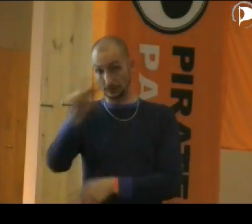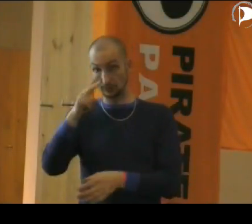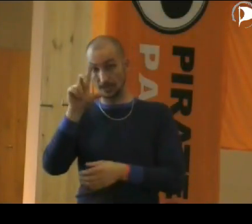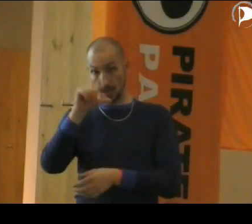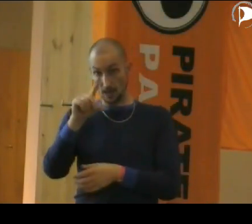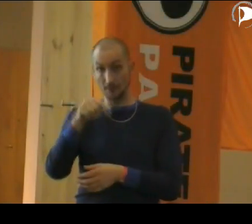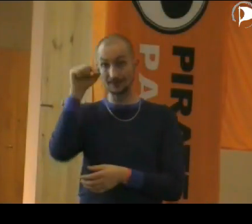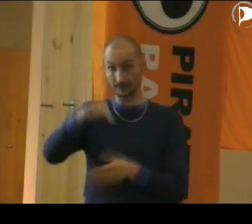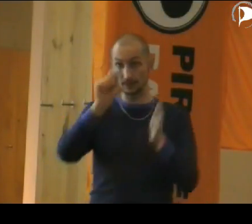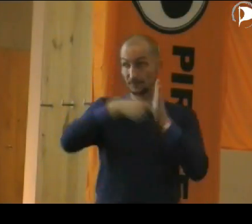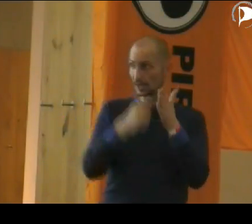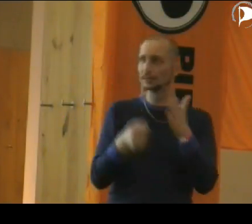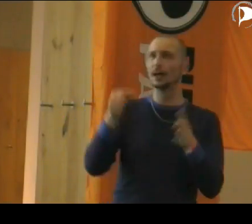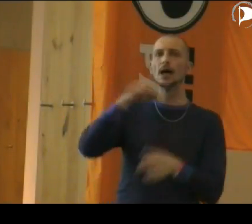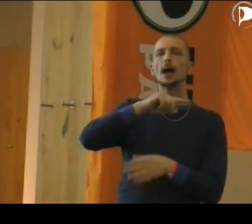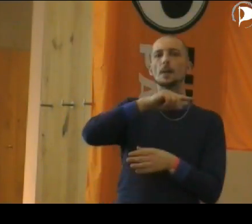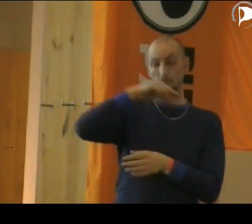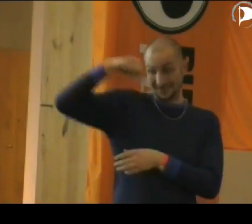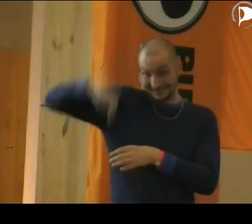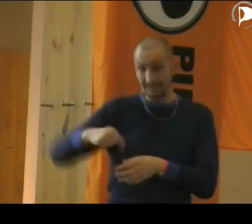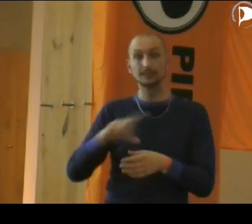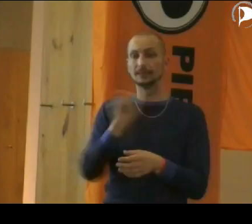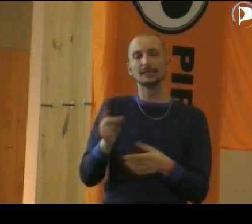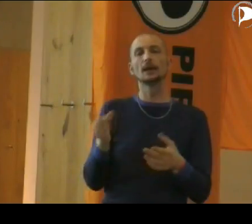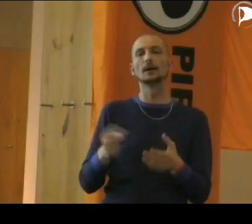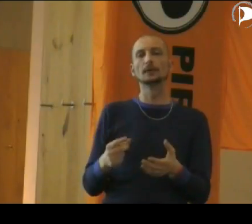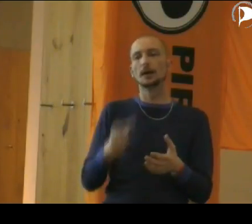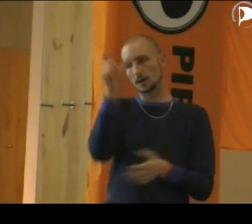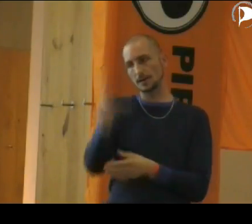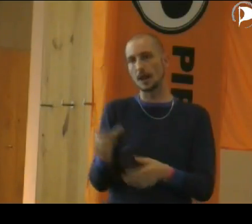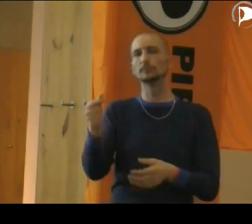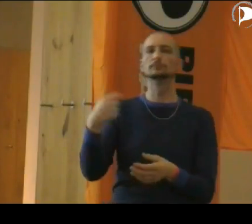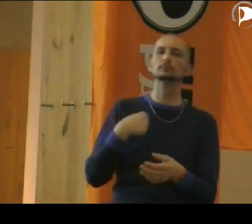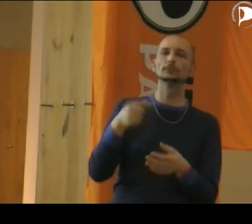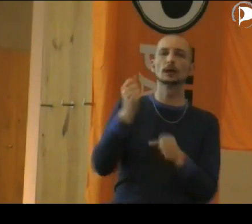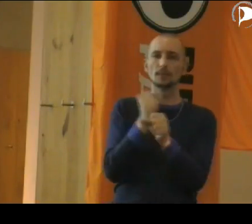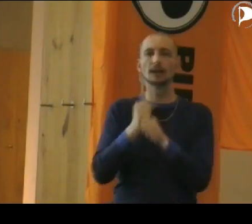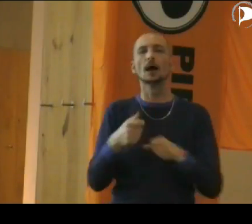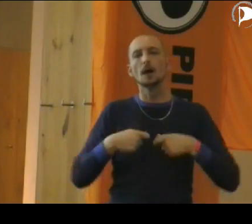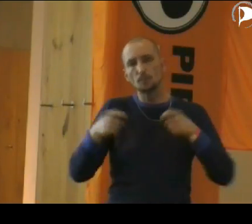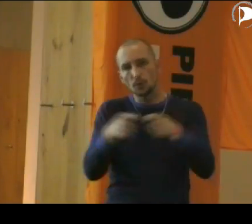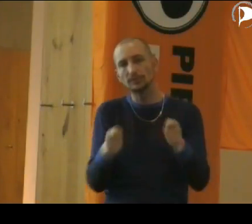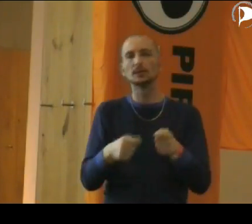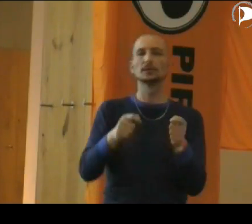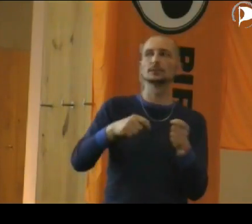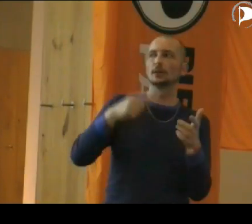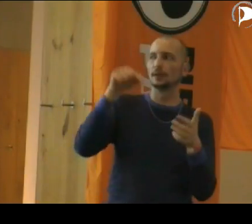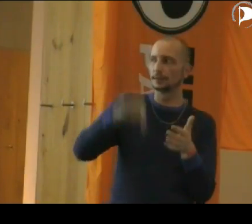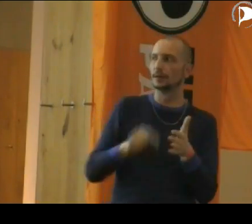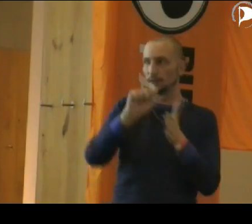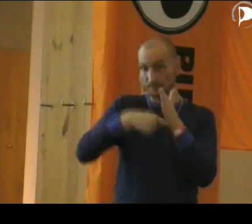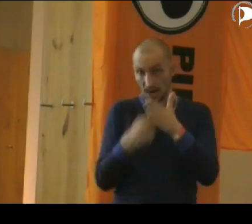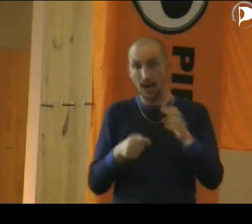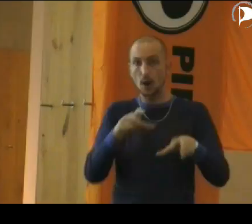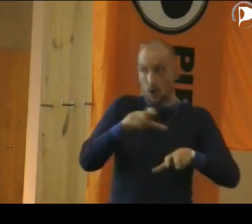was habe ich so bisher gemacht bundes prozent hat organisiert zusammen mit hauptsächlich frauen profitieren